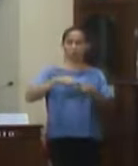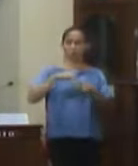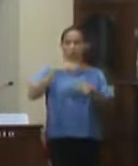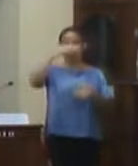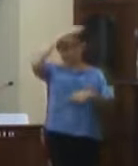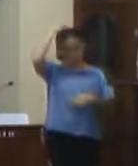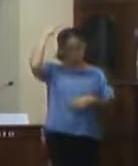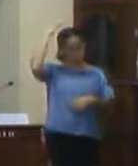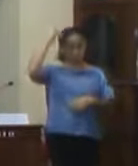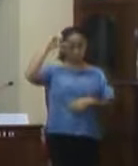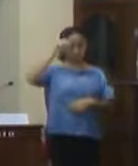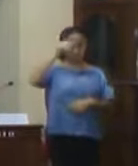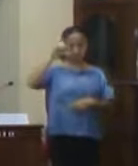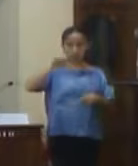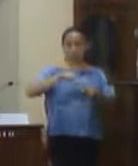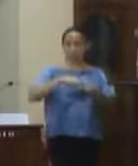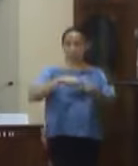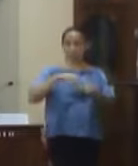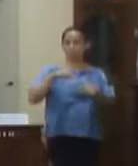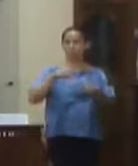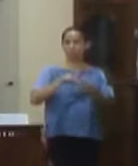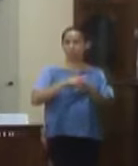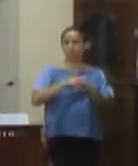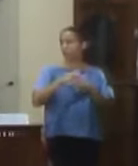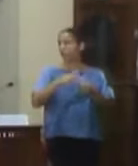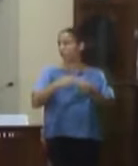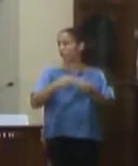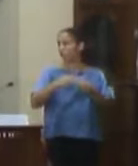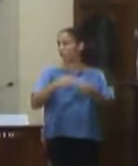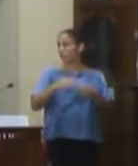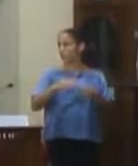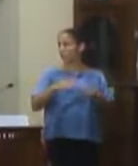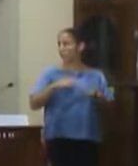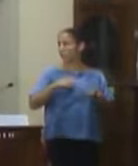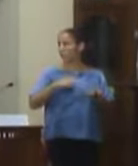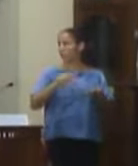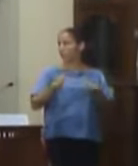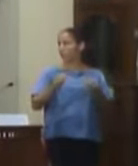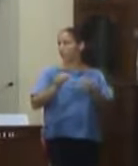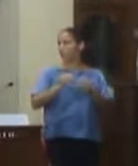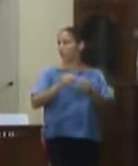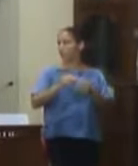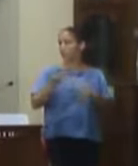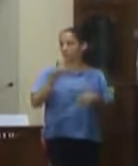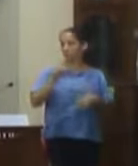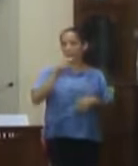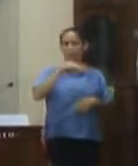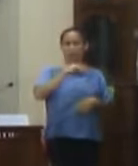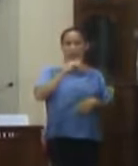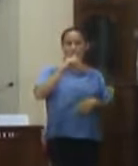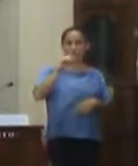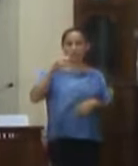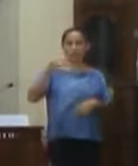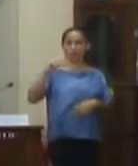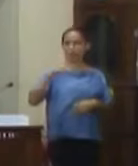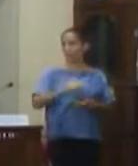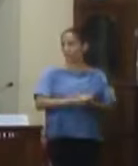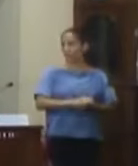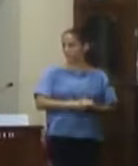Santa Isabel do Rio Preto, município de Valença, adotando providências correlatas. Atribui o nome a Nilo Leite de Azevedo.